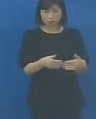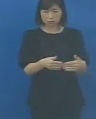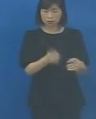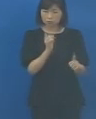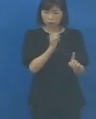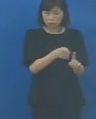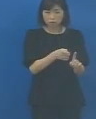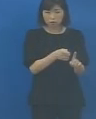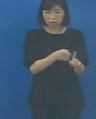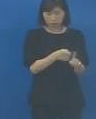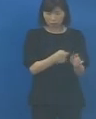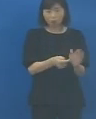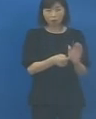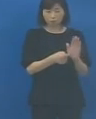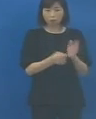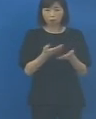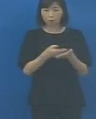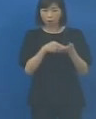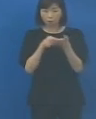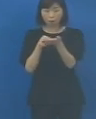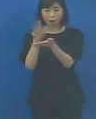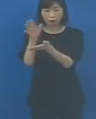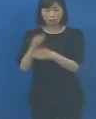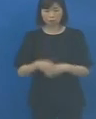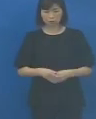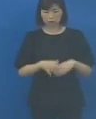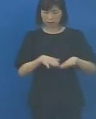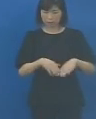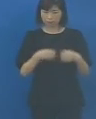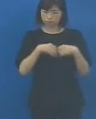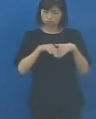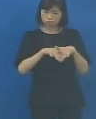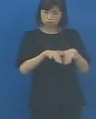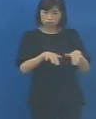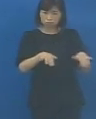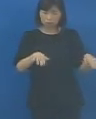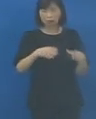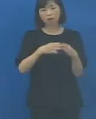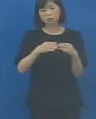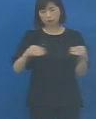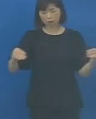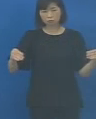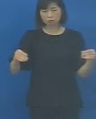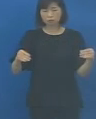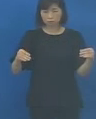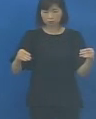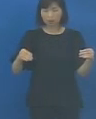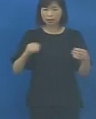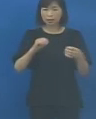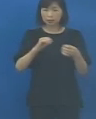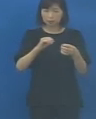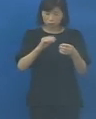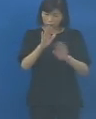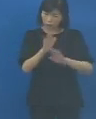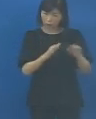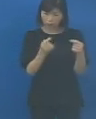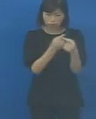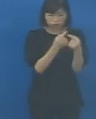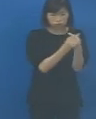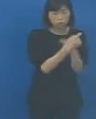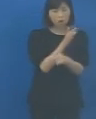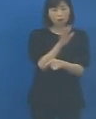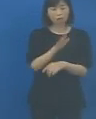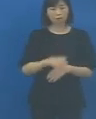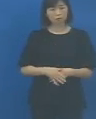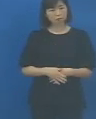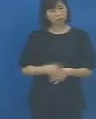急変してまして、全国がこれどんどんと塗り替わっている毎日塗り替わっている状態です、おそらく、